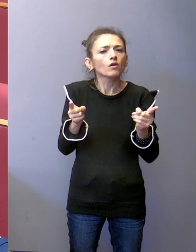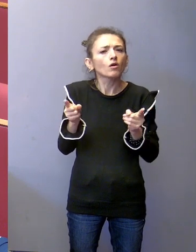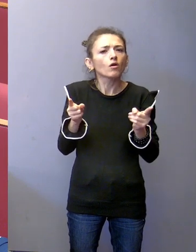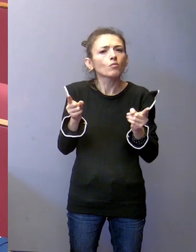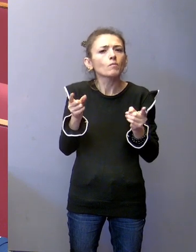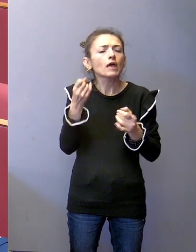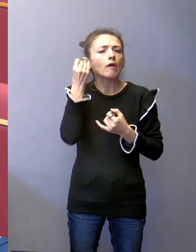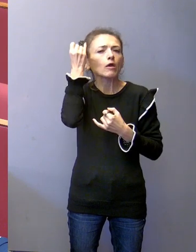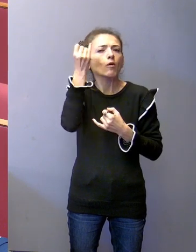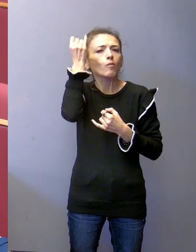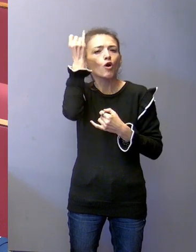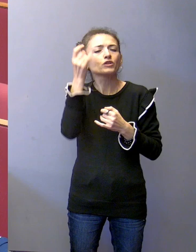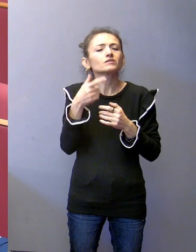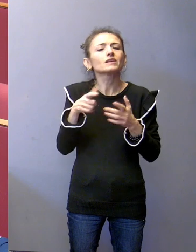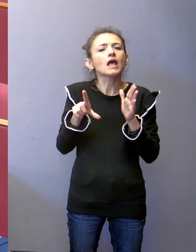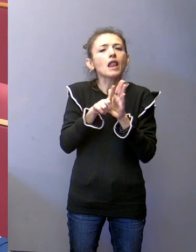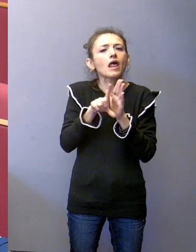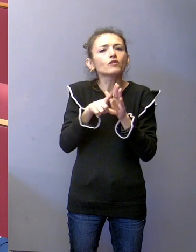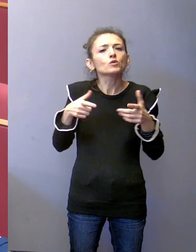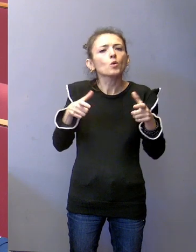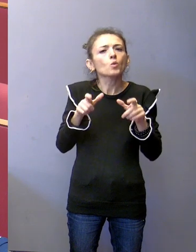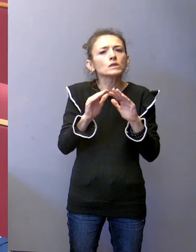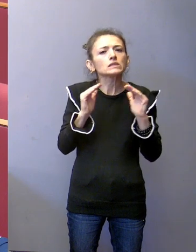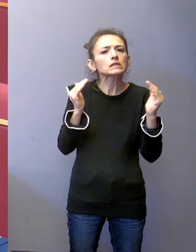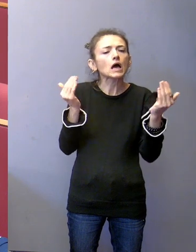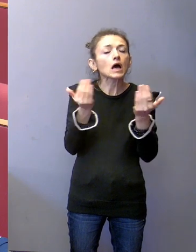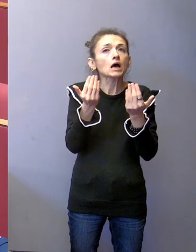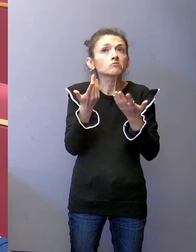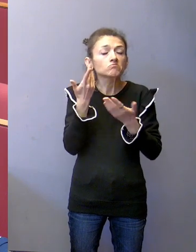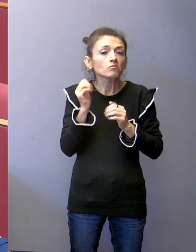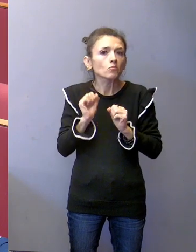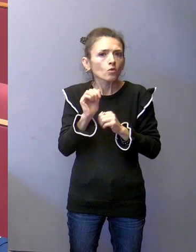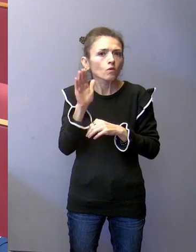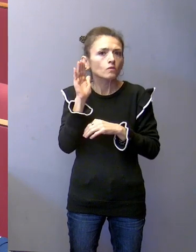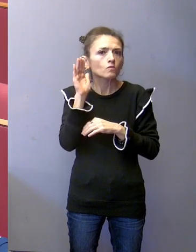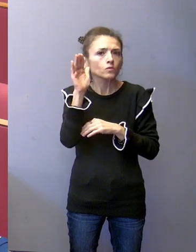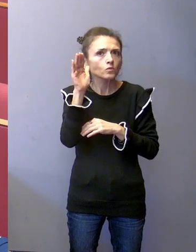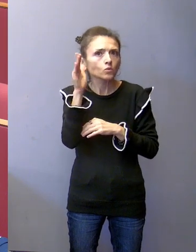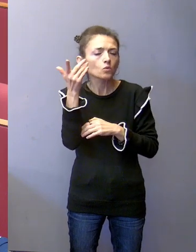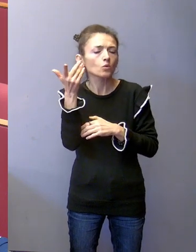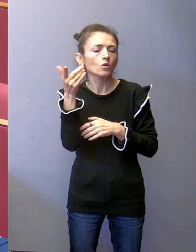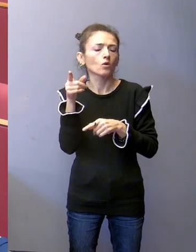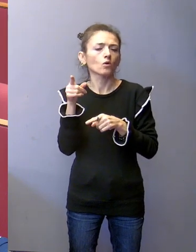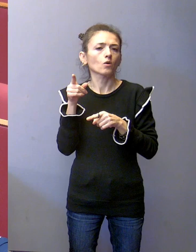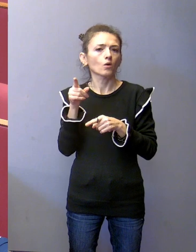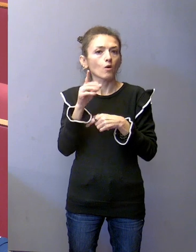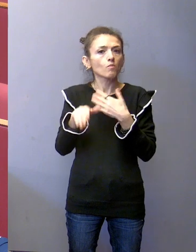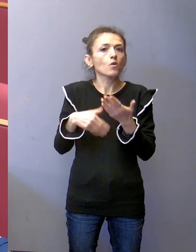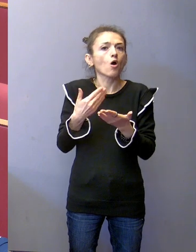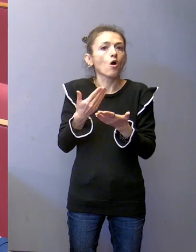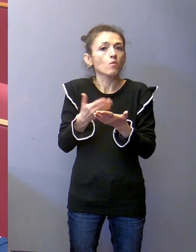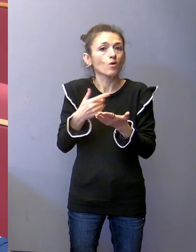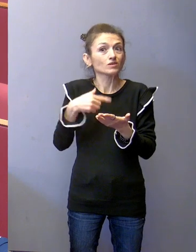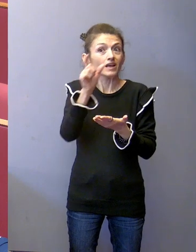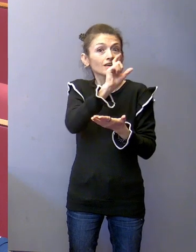può essere l'ipotesi della legge sugli stadi in vista di un eventuale accoglimento della proposta